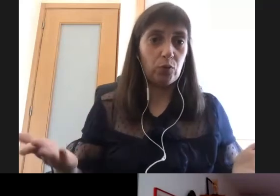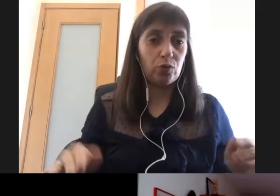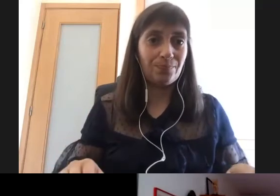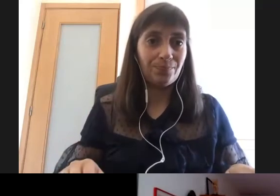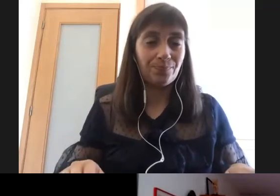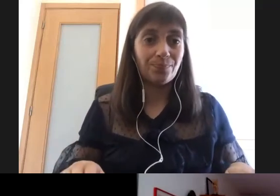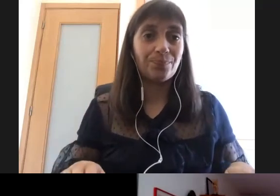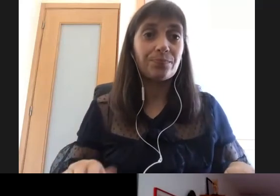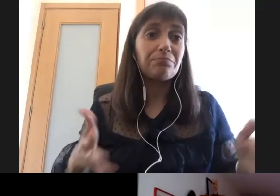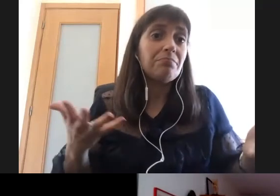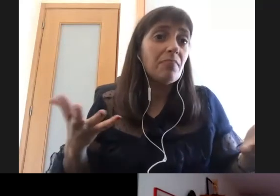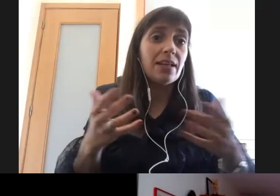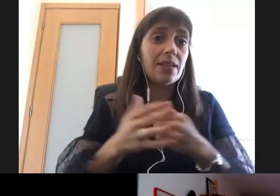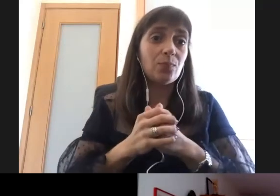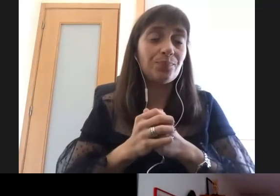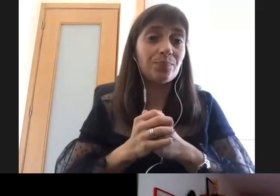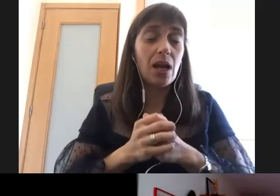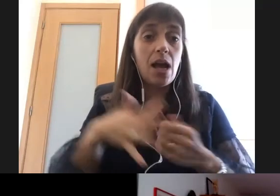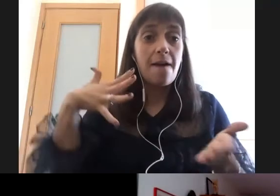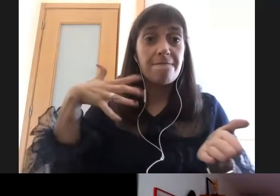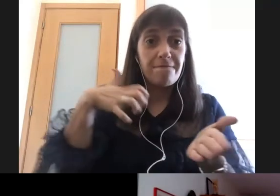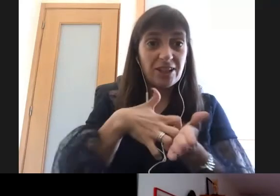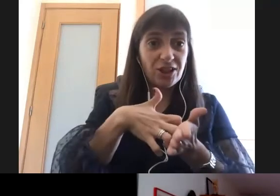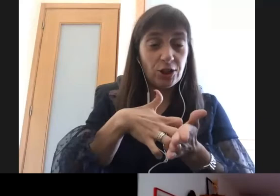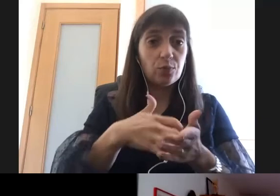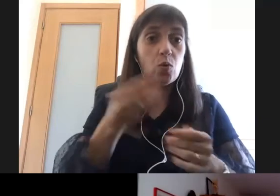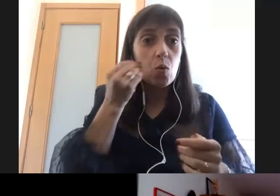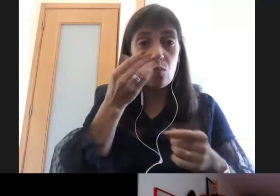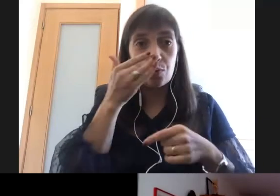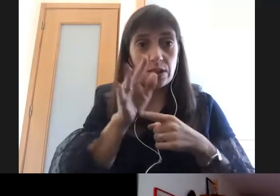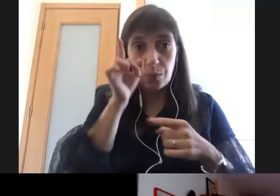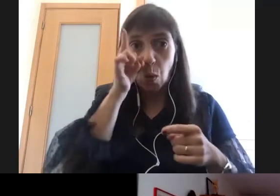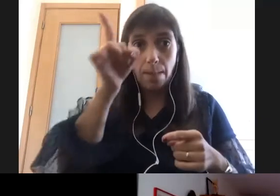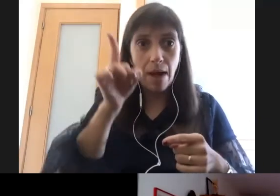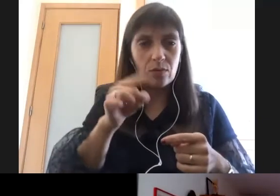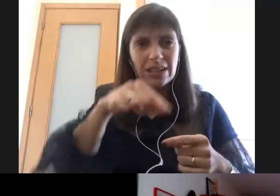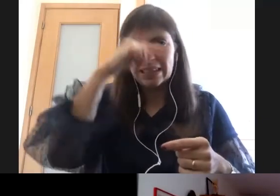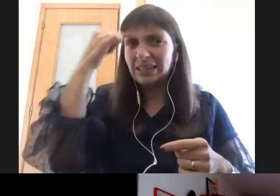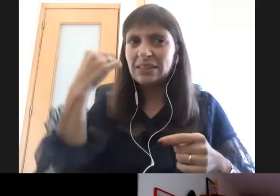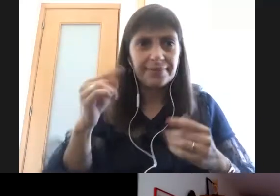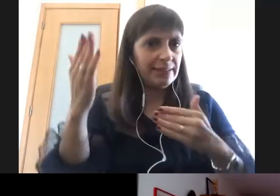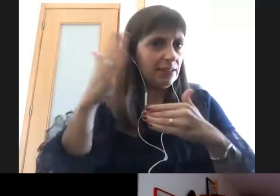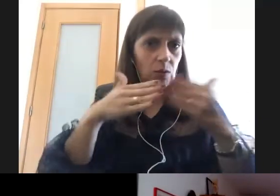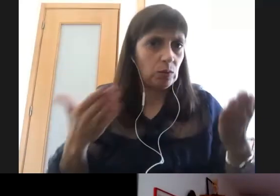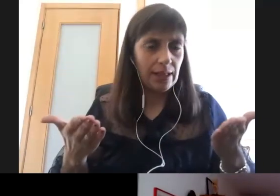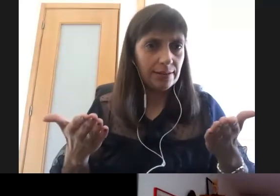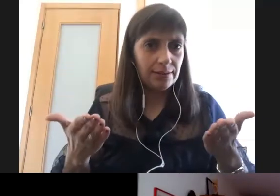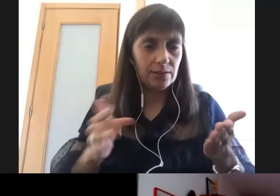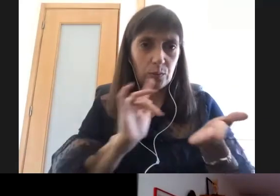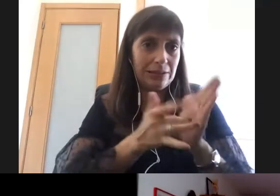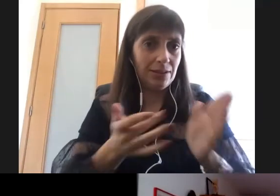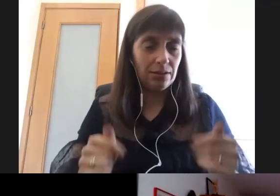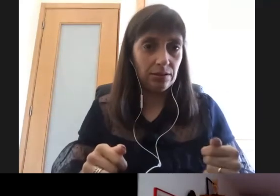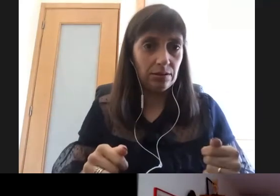Então, um fascismo como o alemão dificilmente aconteceria no Brasil.